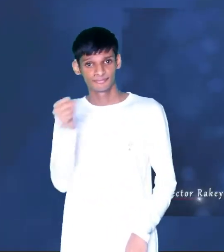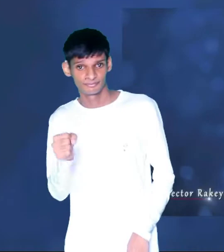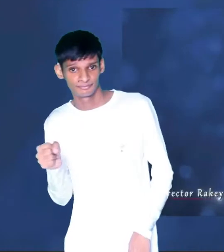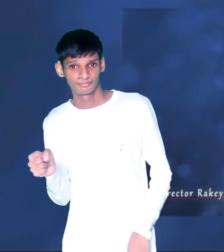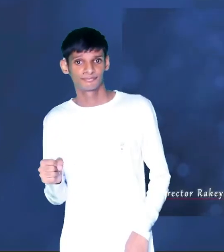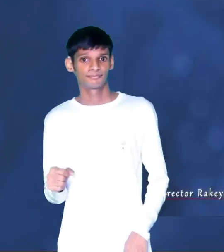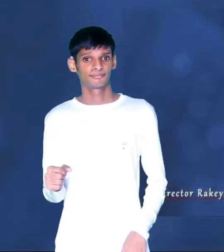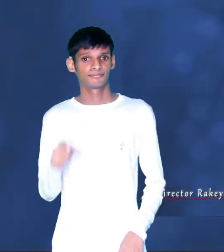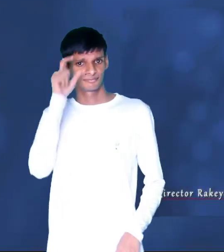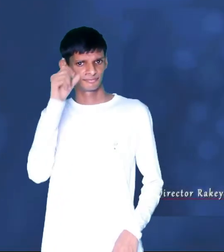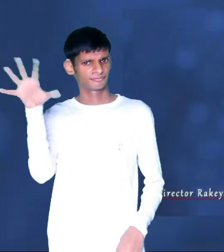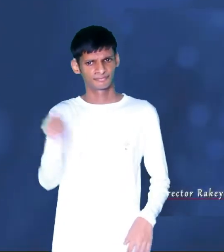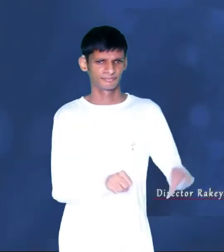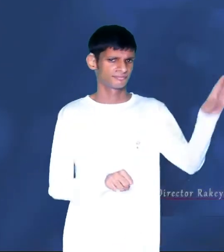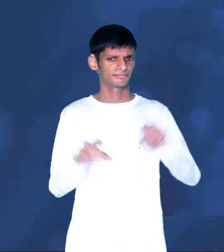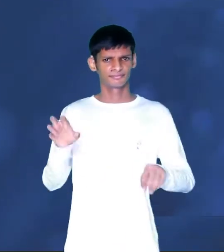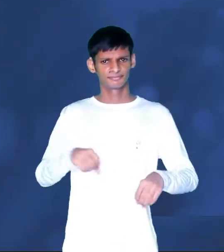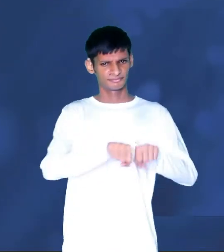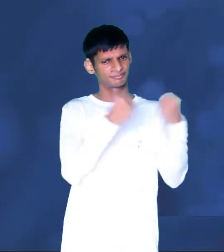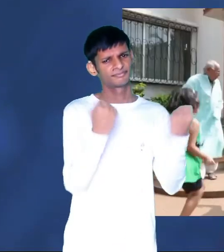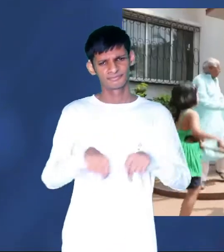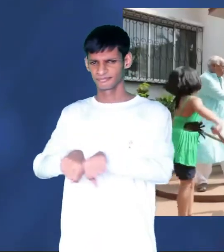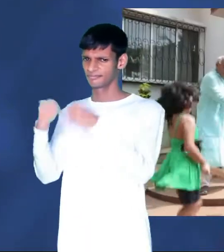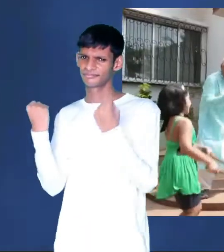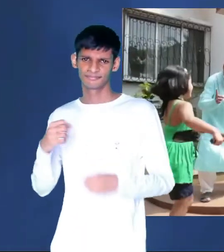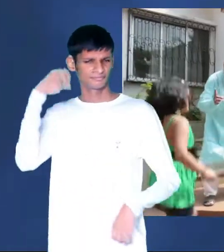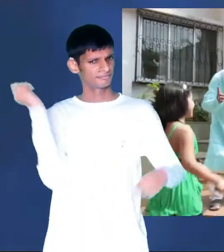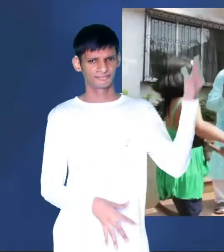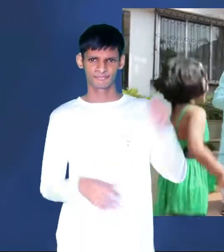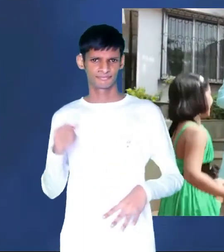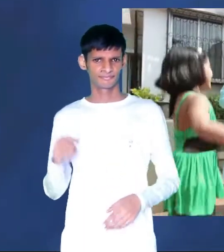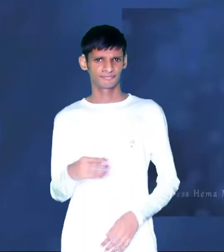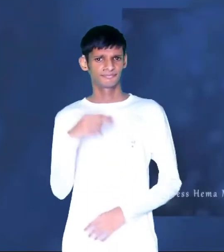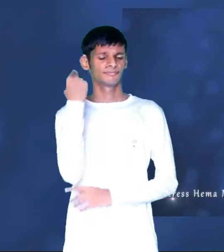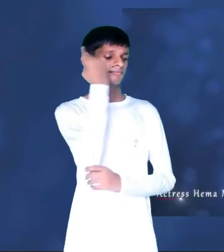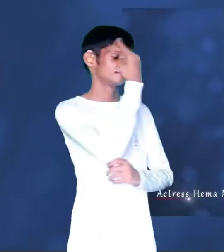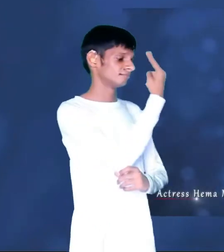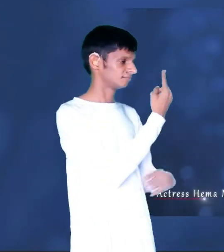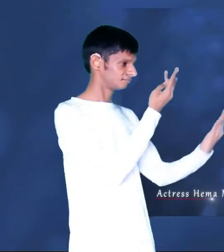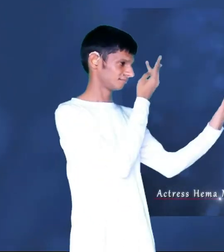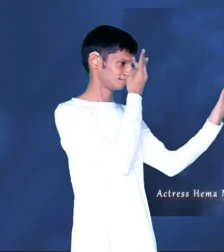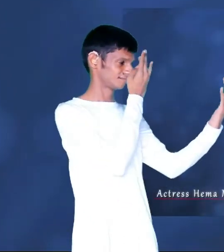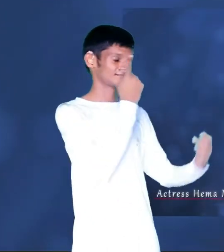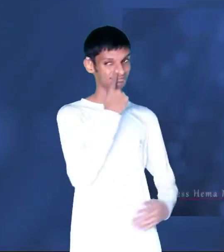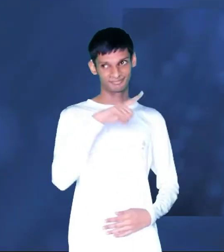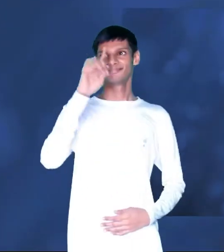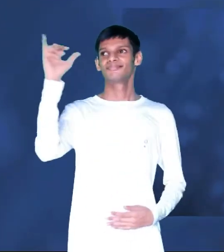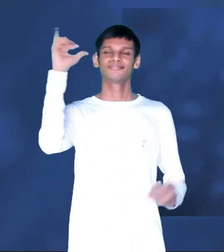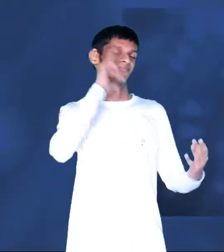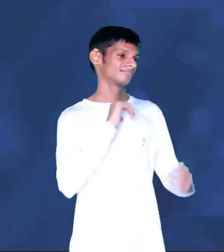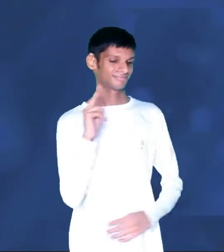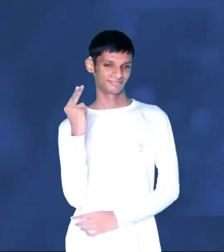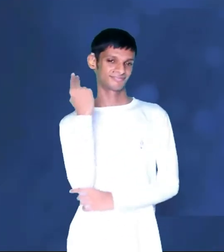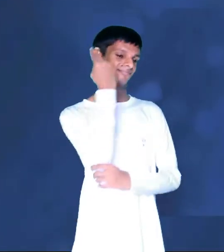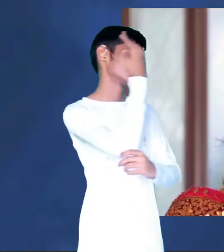दादा की छड़ी दादी का चश्मा तोड़ते हैं, दुल्हन के जैसे माँ